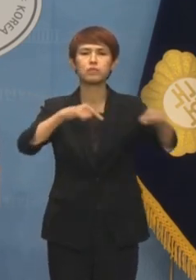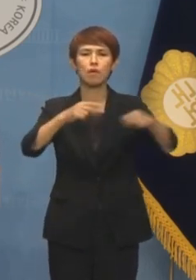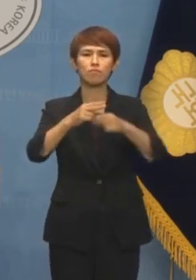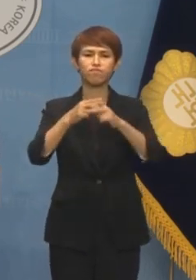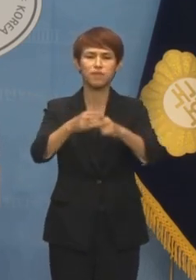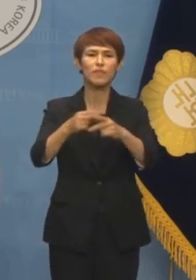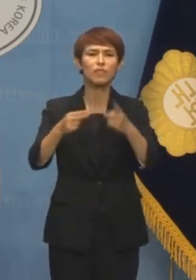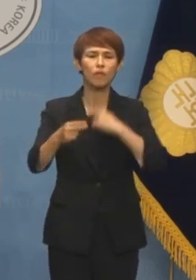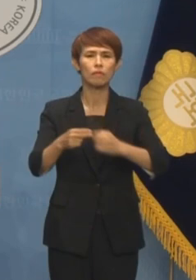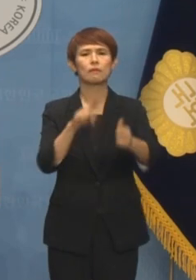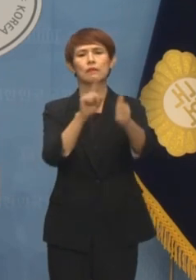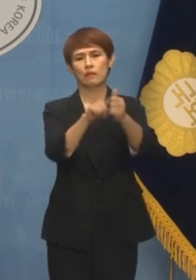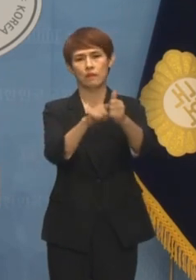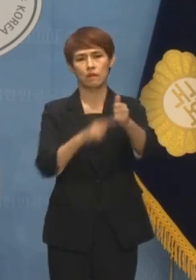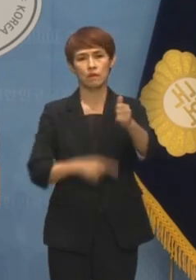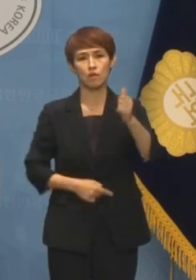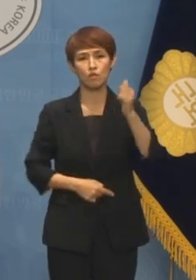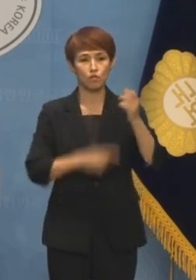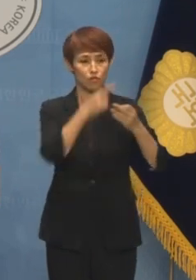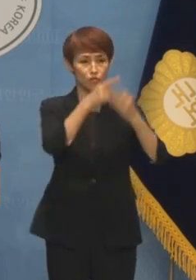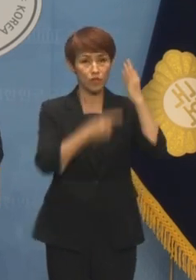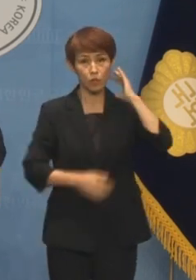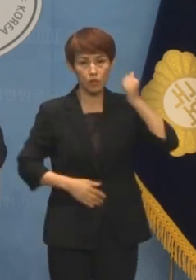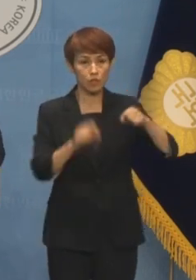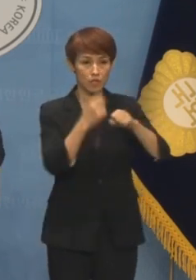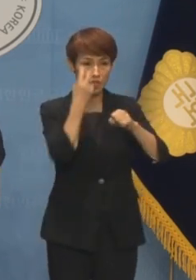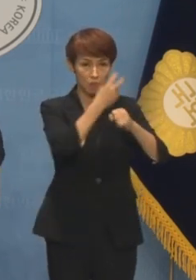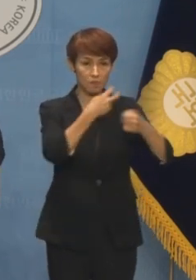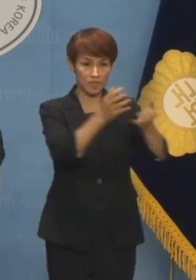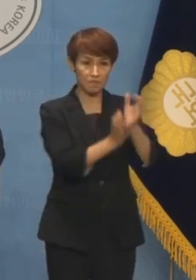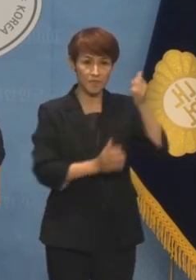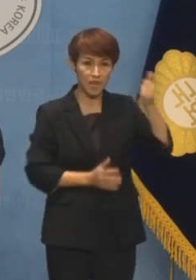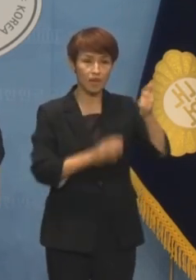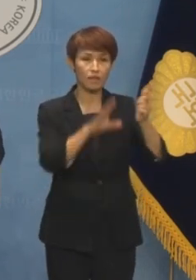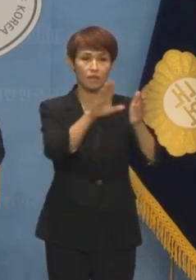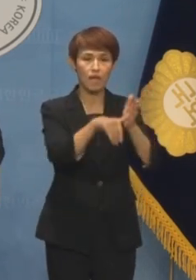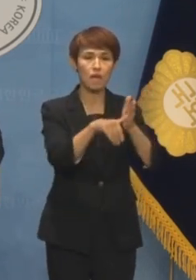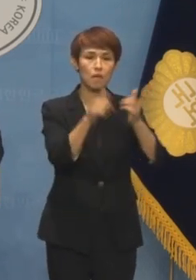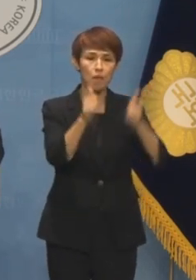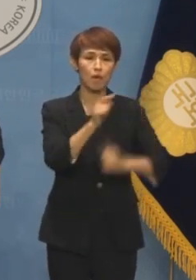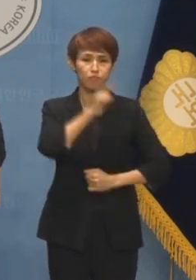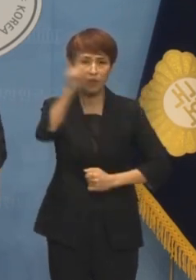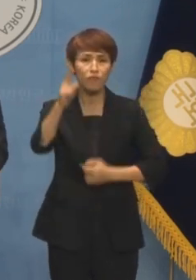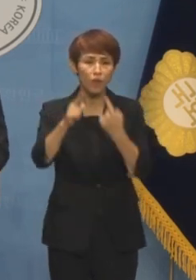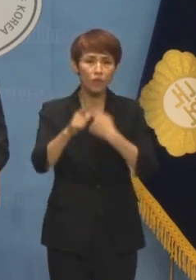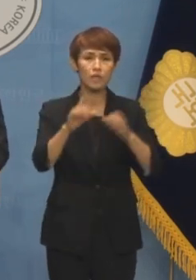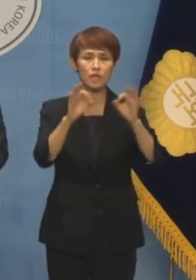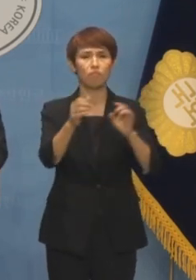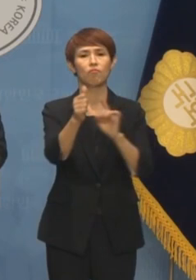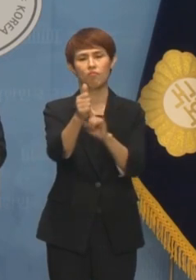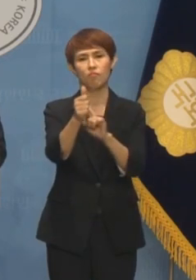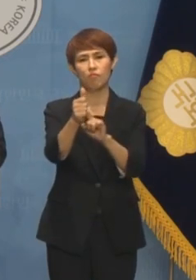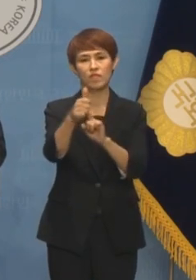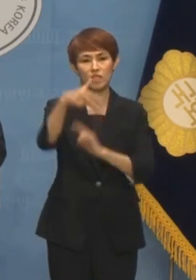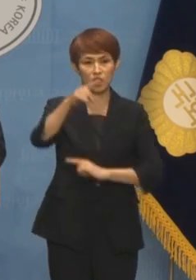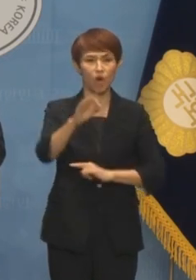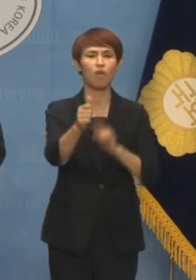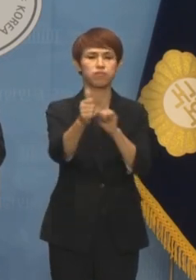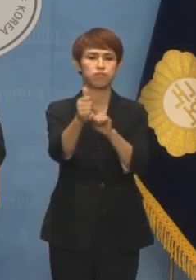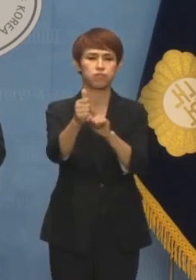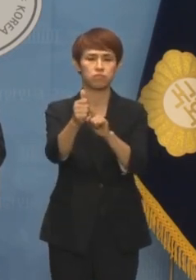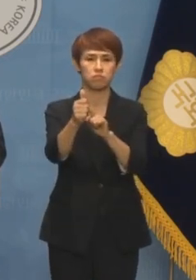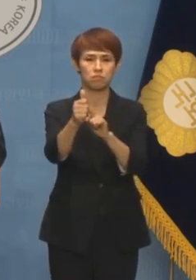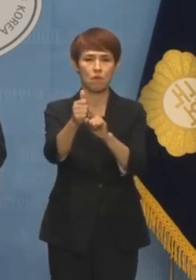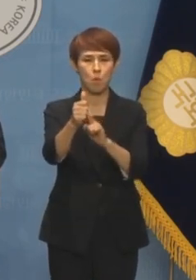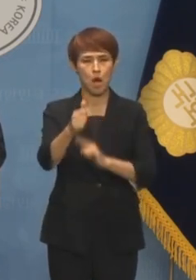주범이요, 윤석열 대통령이 특검 팀장으로 직접 구속 기소했던 인물입니다. 지독한 자기